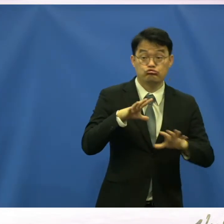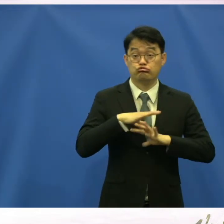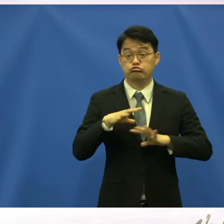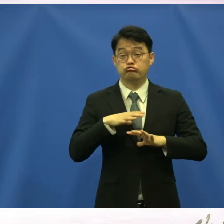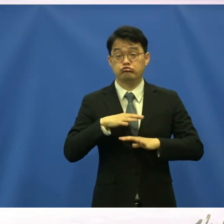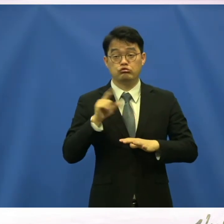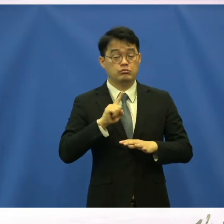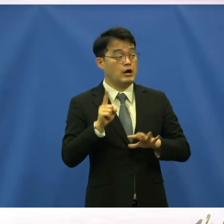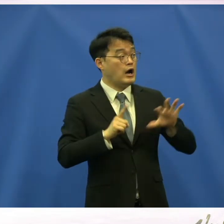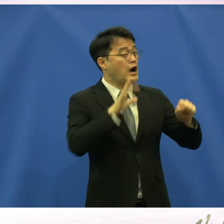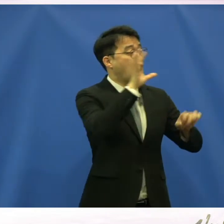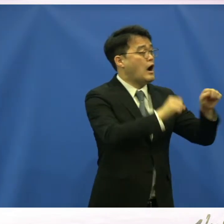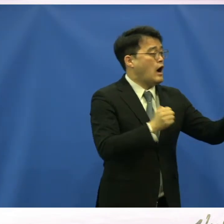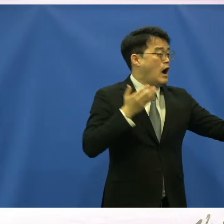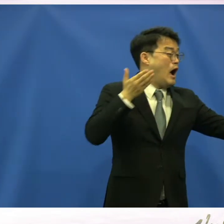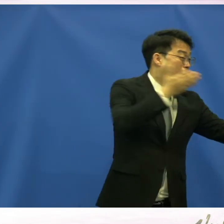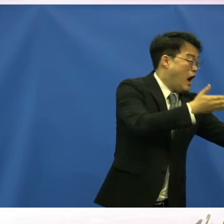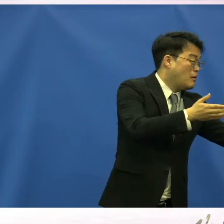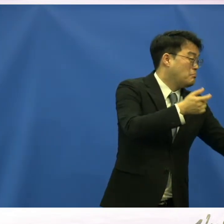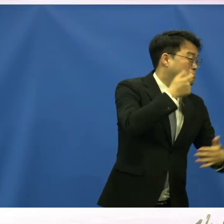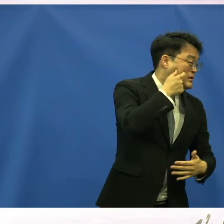거예요.